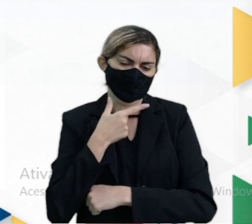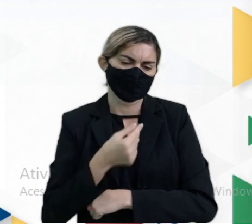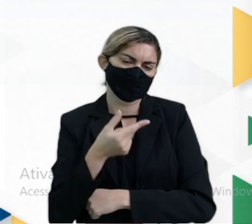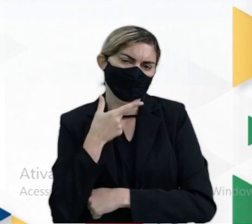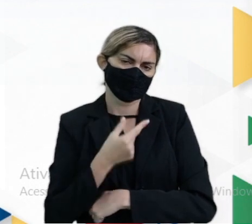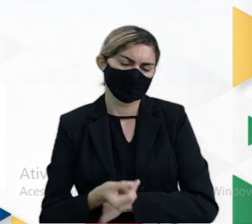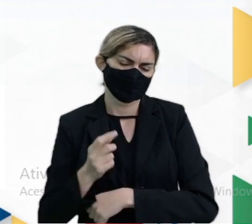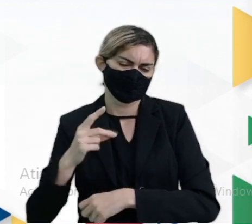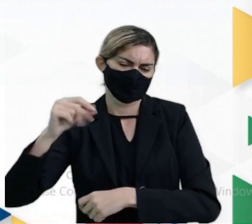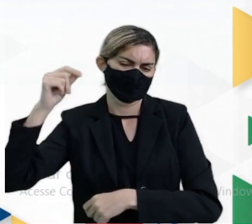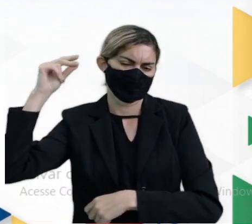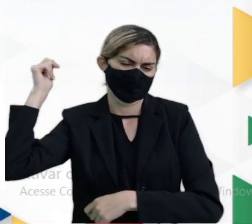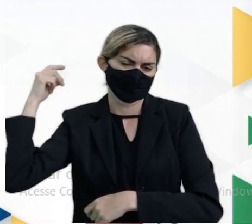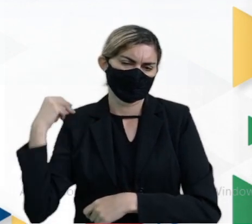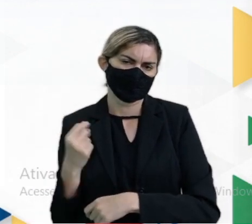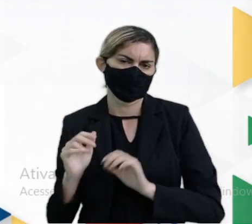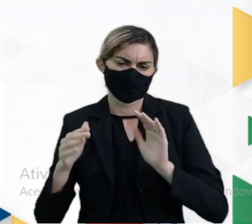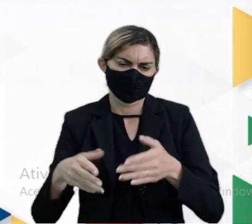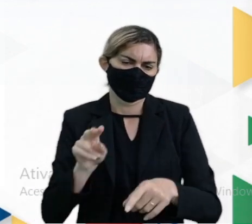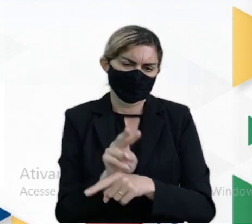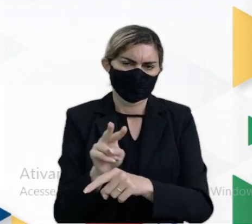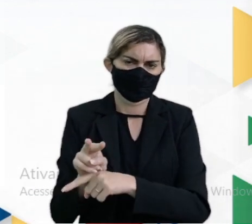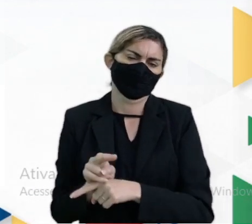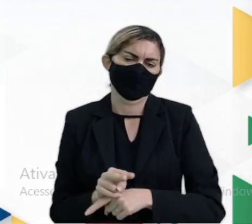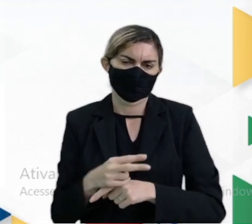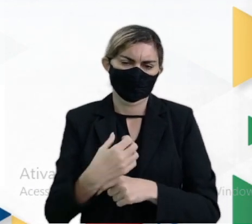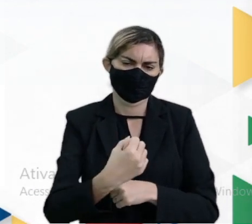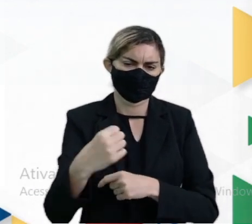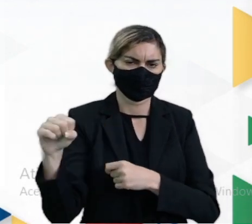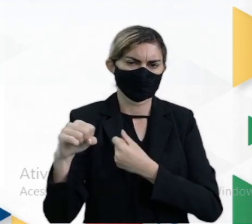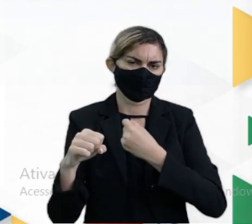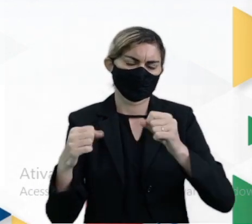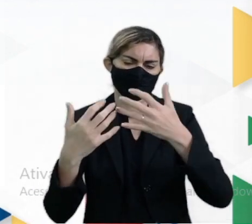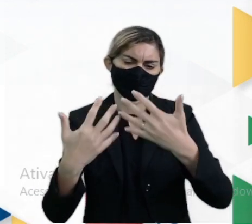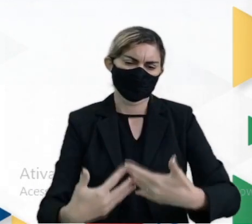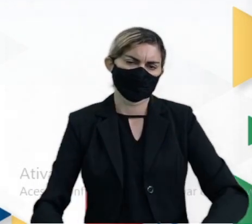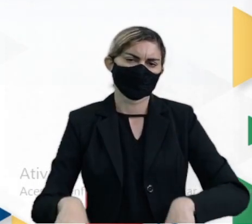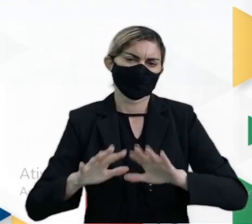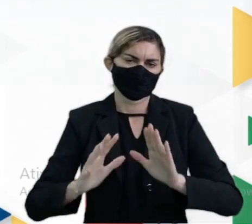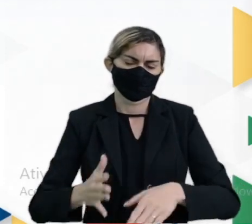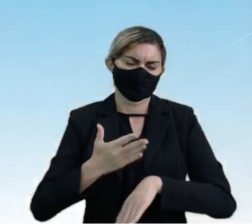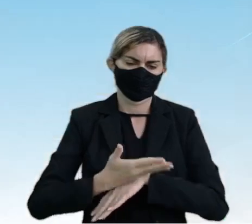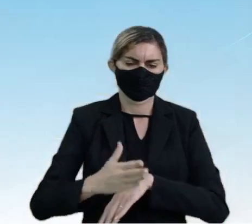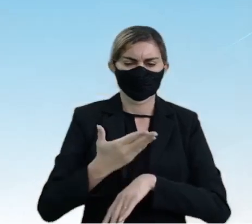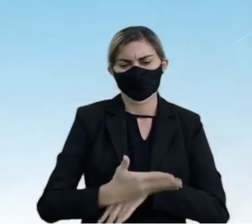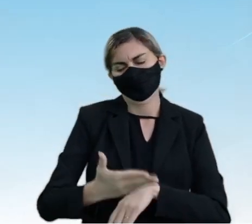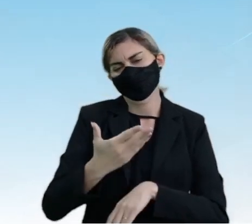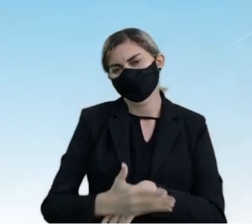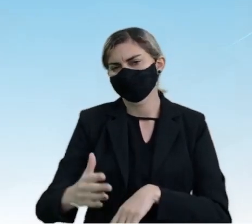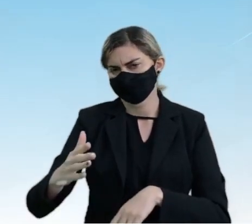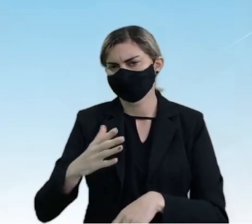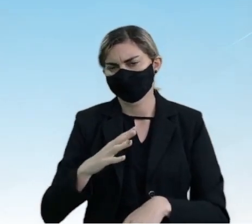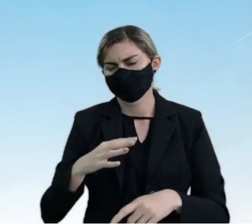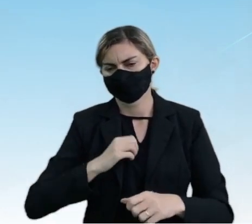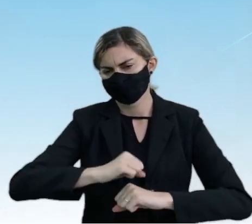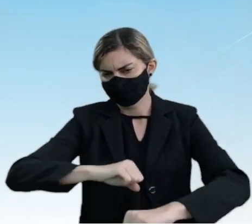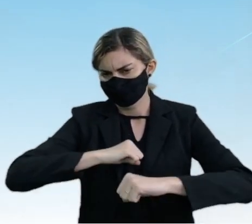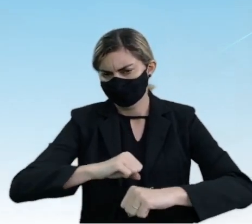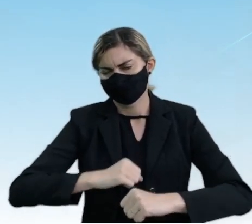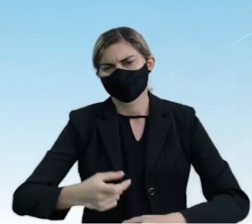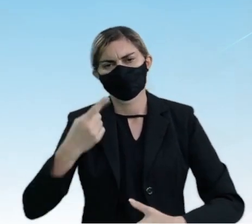homens da pré-história, com o intuito de se protegerem das ameaças naturais. Ou seja, eles já praticavam o correr,